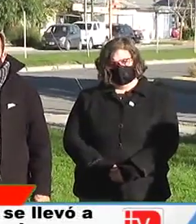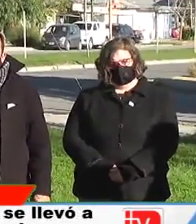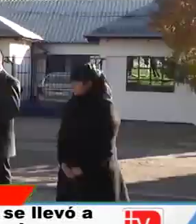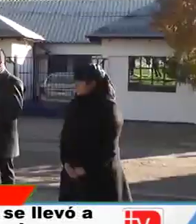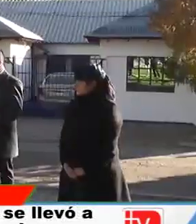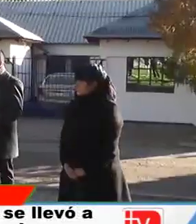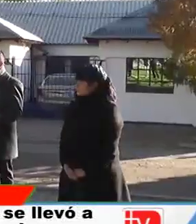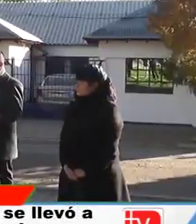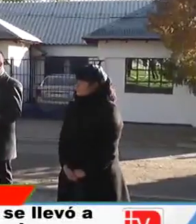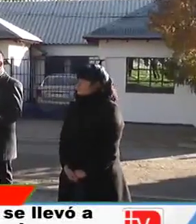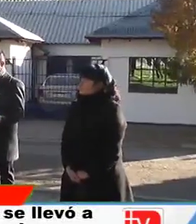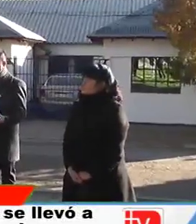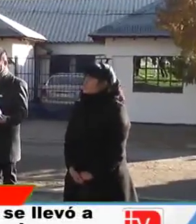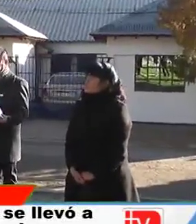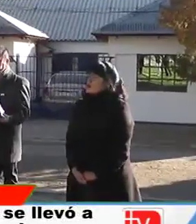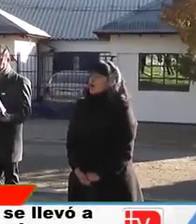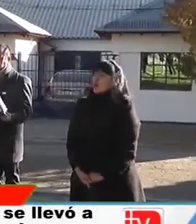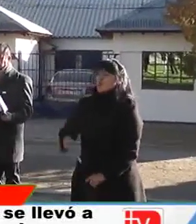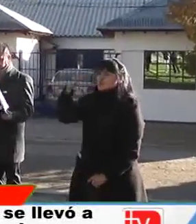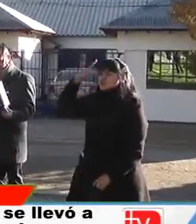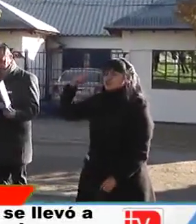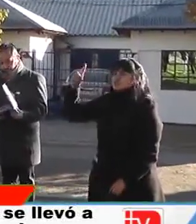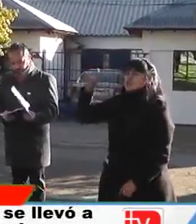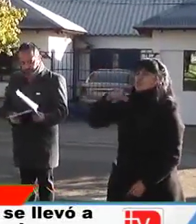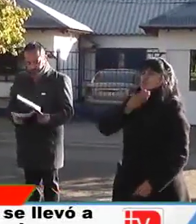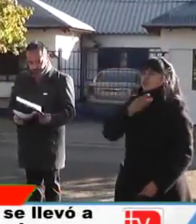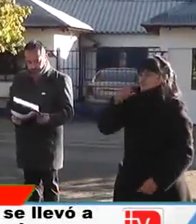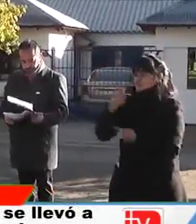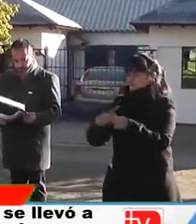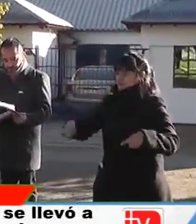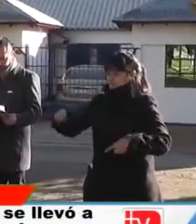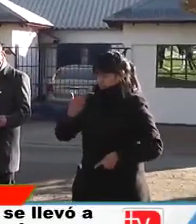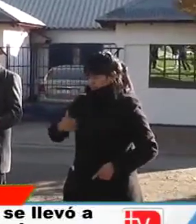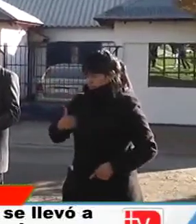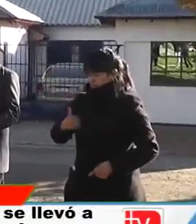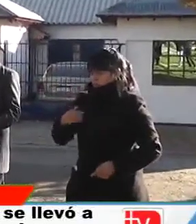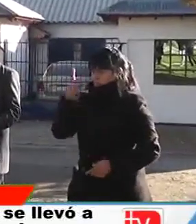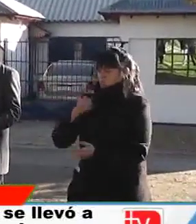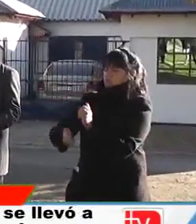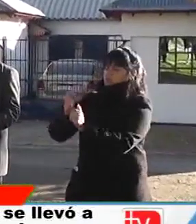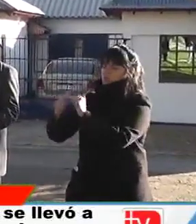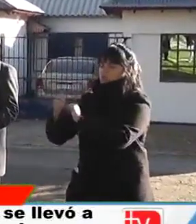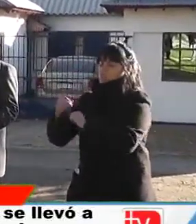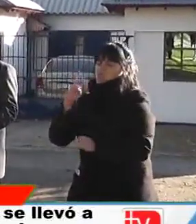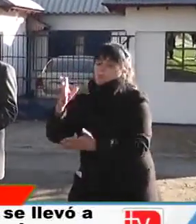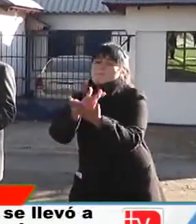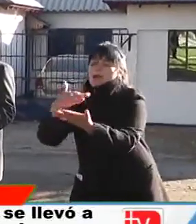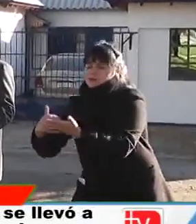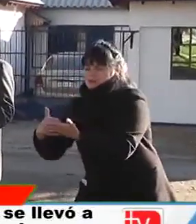irá ejecutando. Himno Nacional Argentino. La introducción instrumental tiene dos